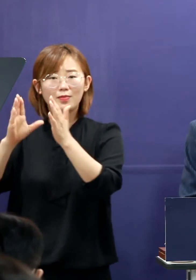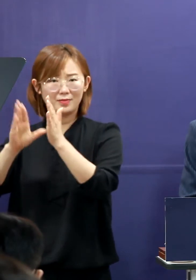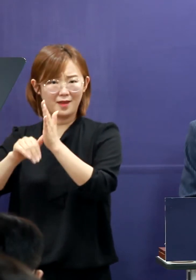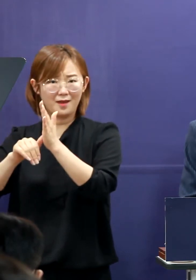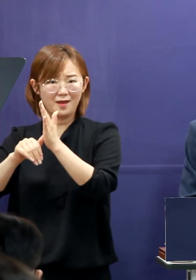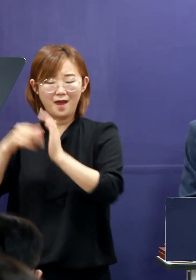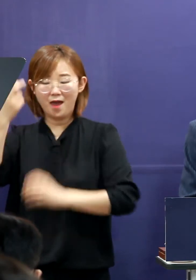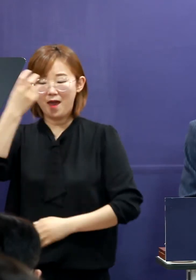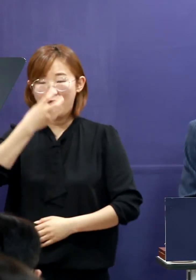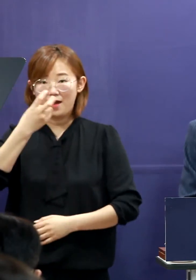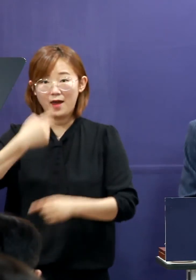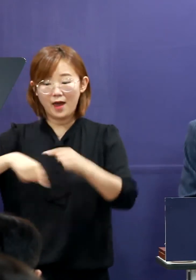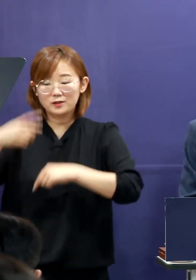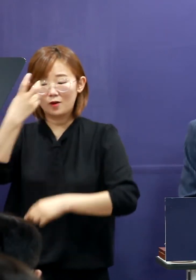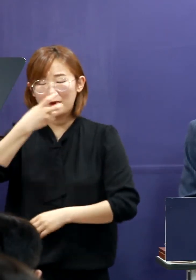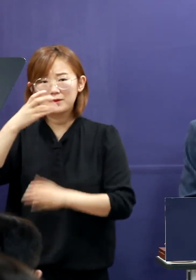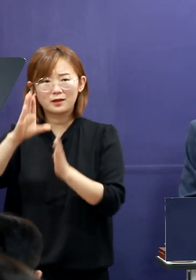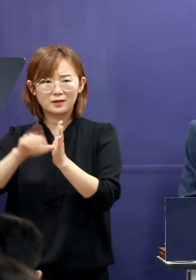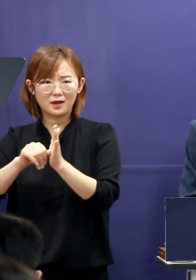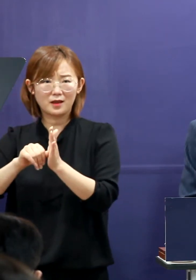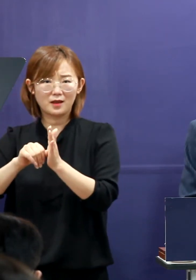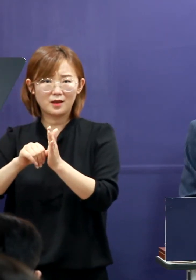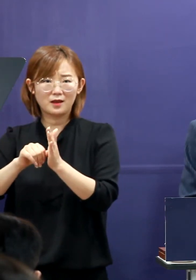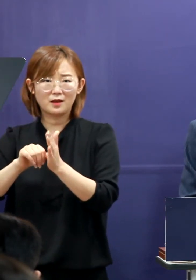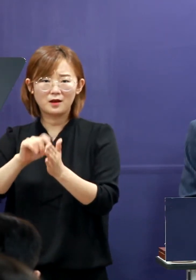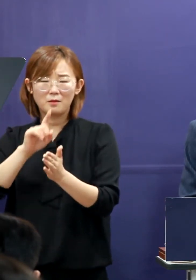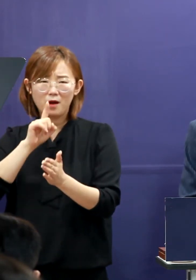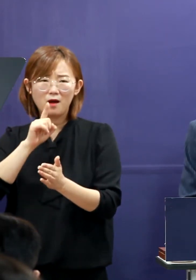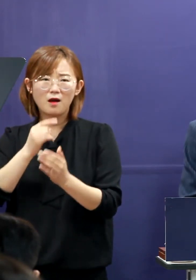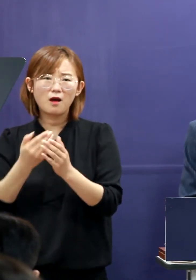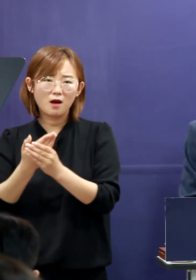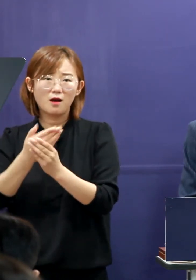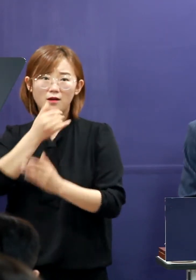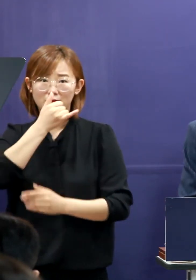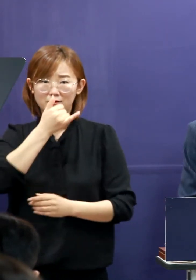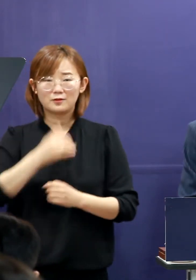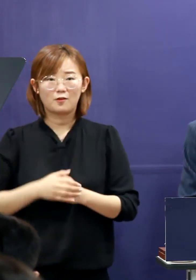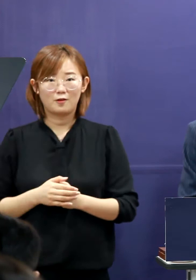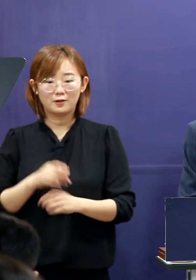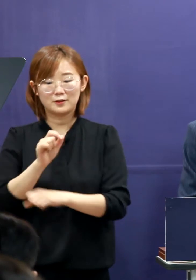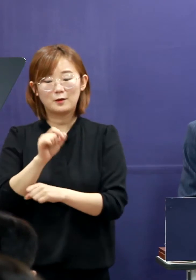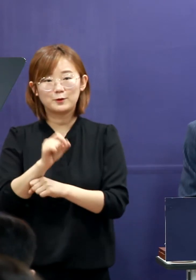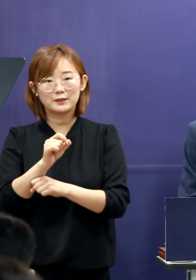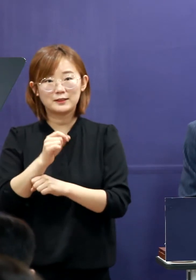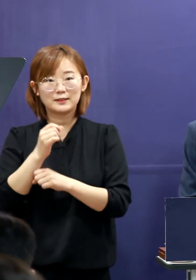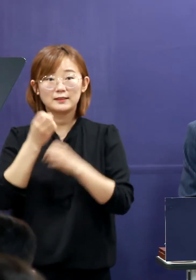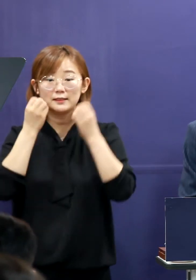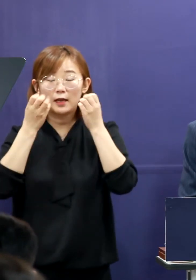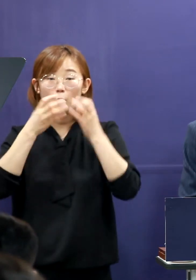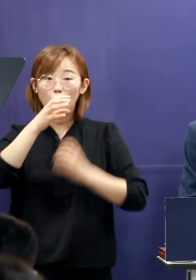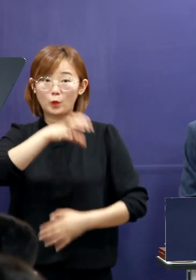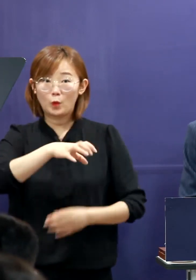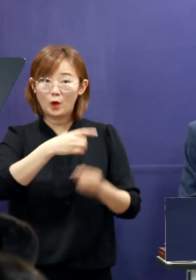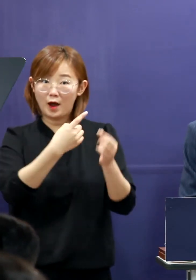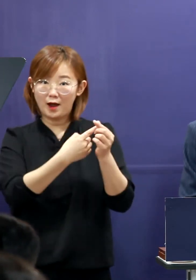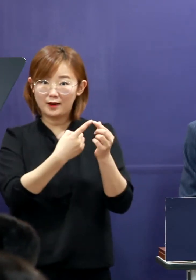것 같은데요. 사무실을 지금 2군데로 계획을 하고 있는 것 같아요. 세남동에 한 군데, 여기 보람동,